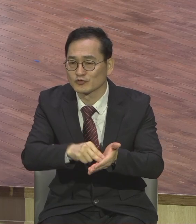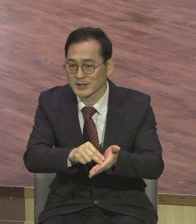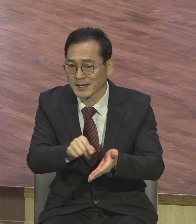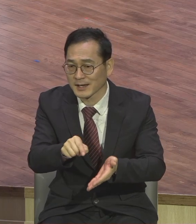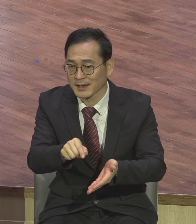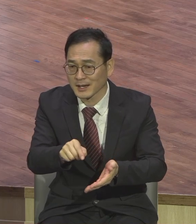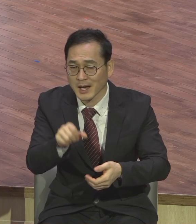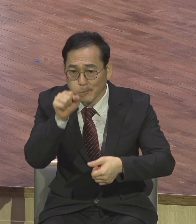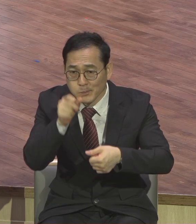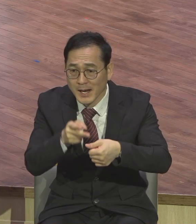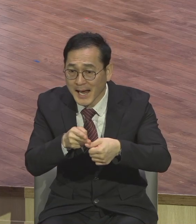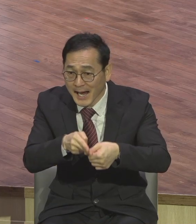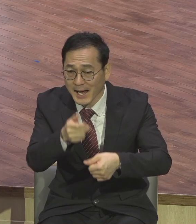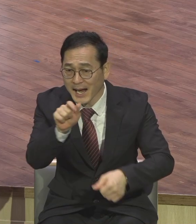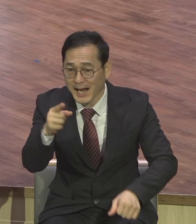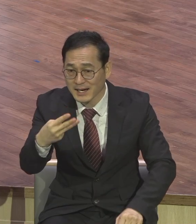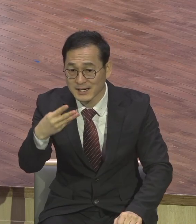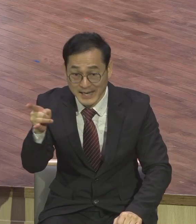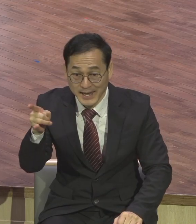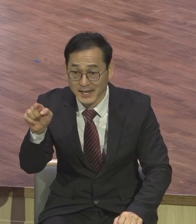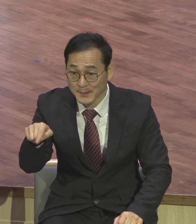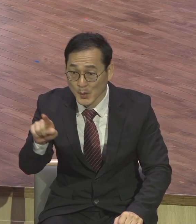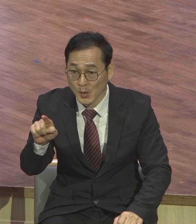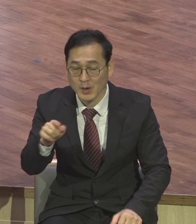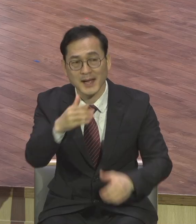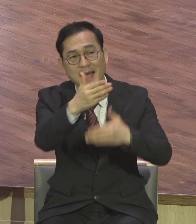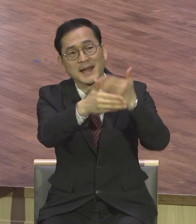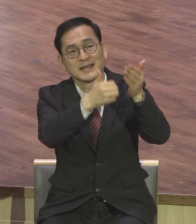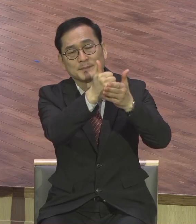자, 이 할례는 하나님과